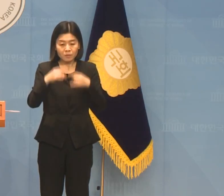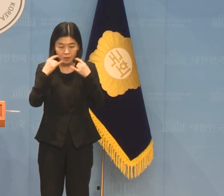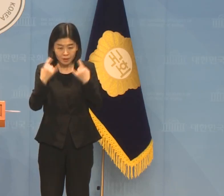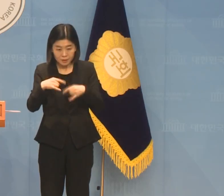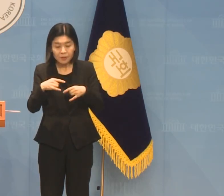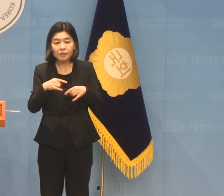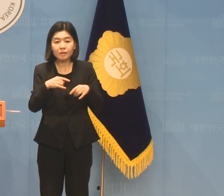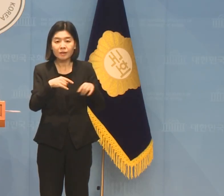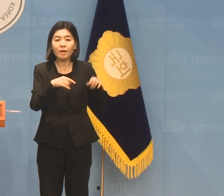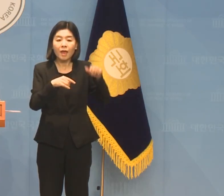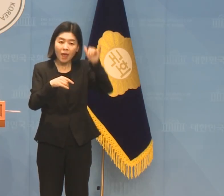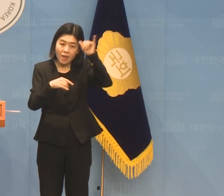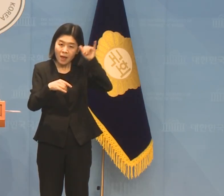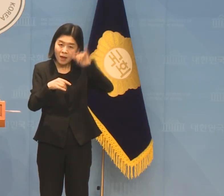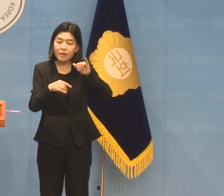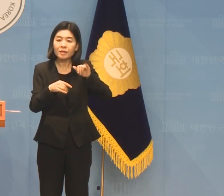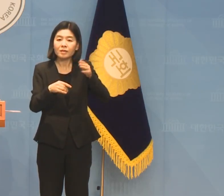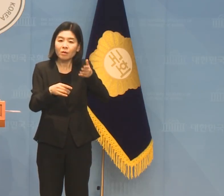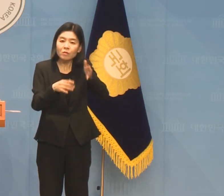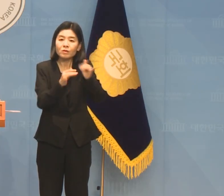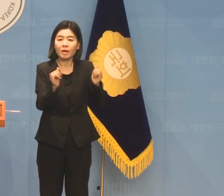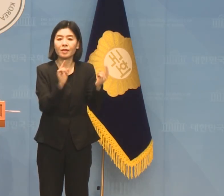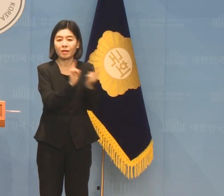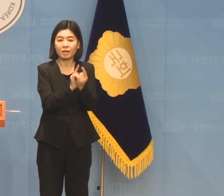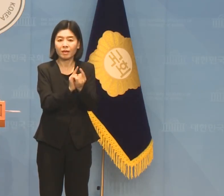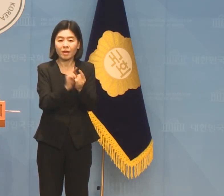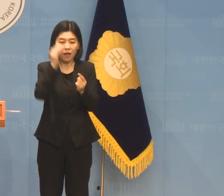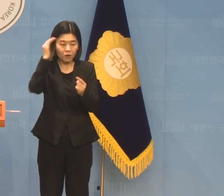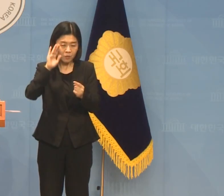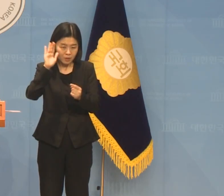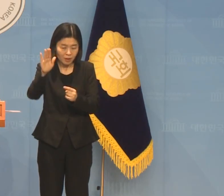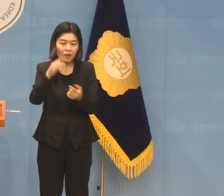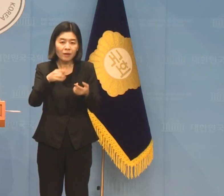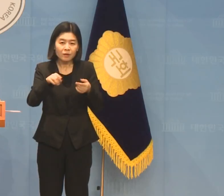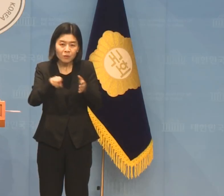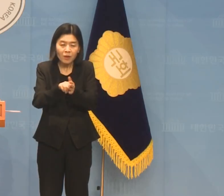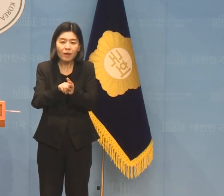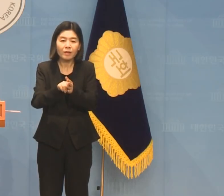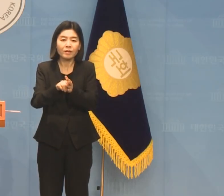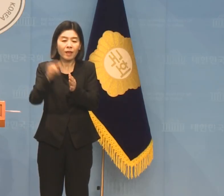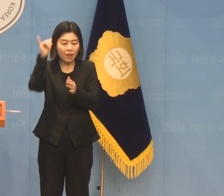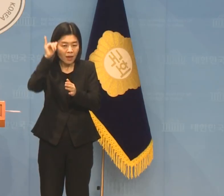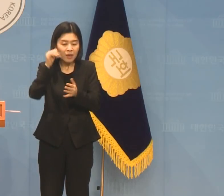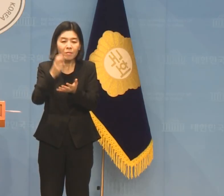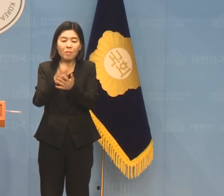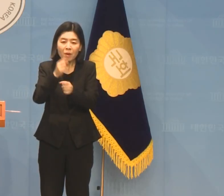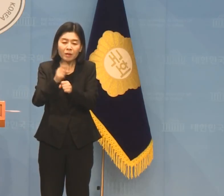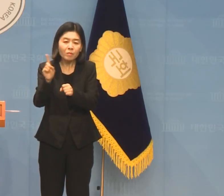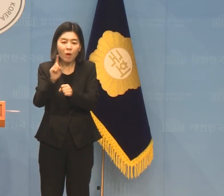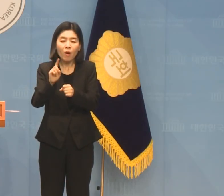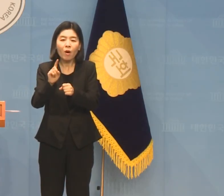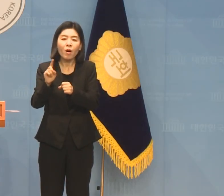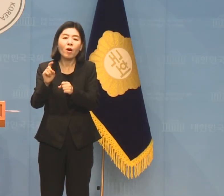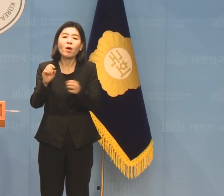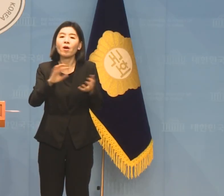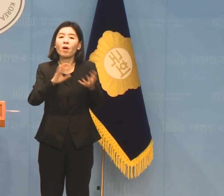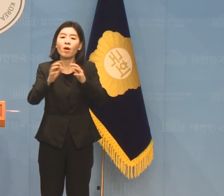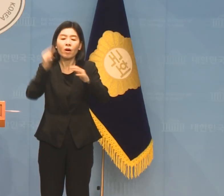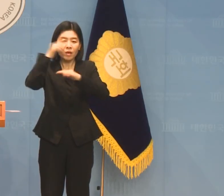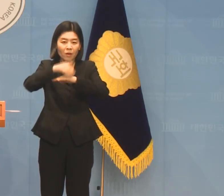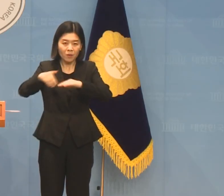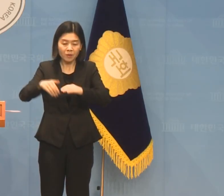짜루와의 대담, 우리의 미래를 여는 AI 입법과 정책 컨퍼런스를 개최할 예정입니다.